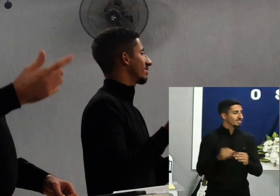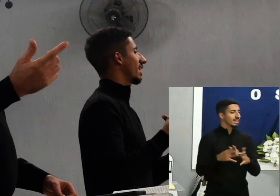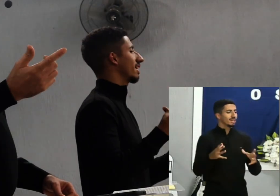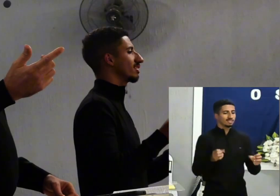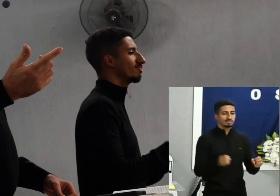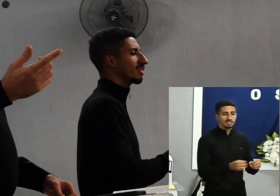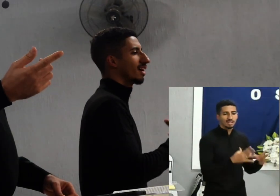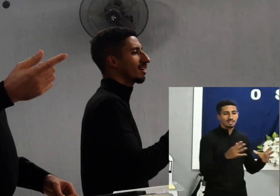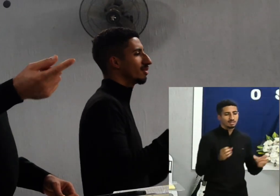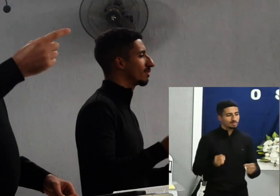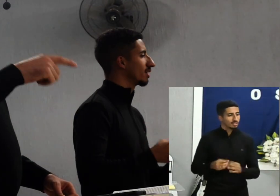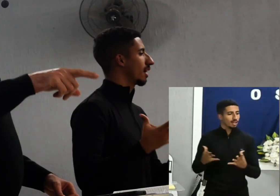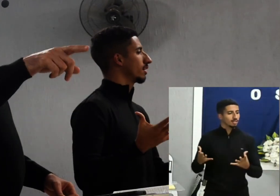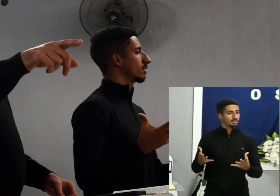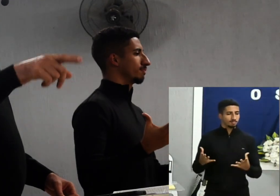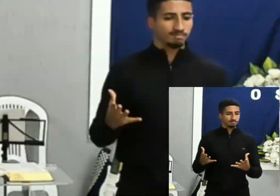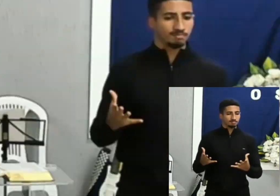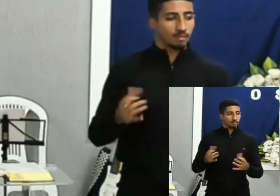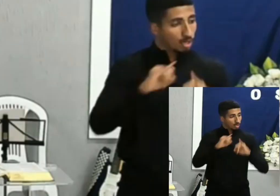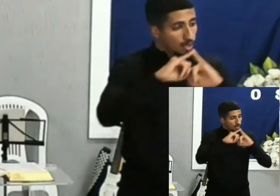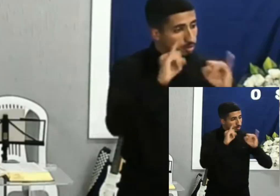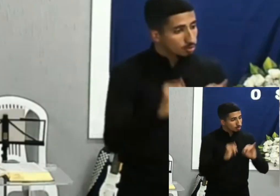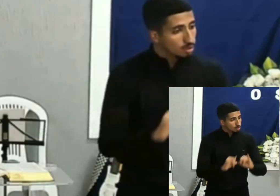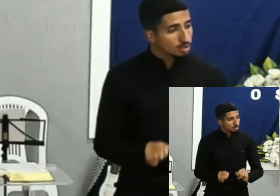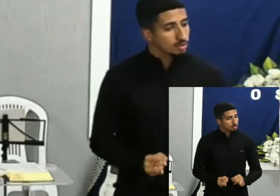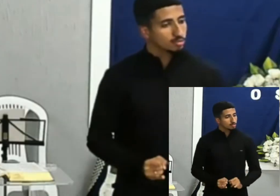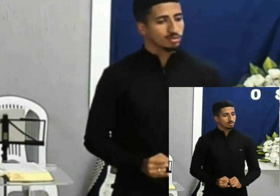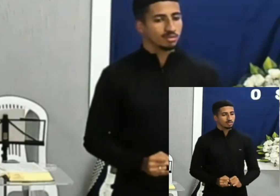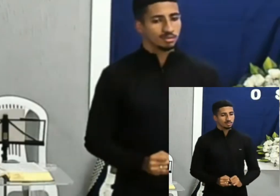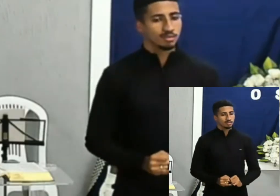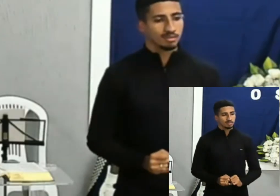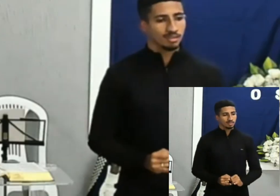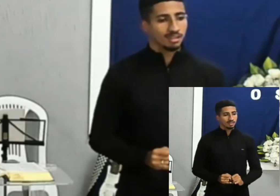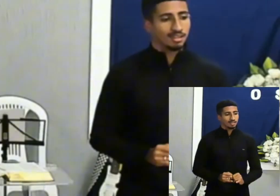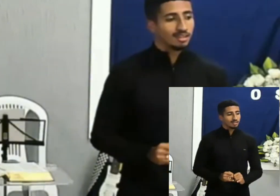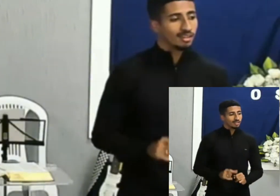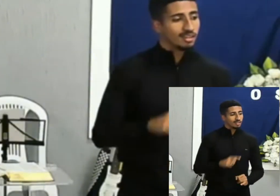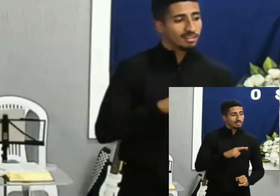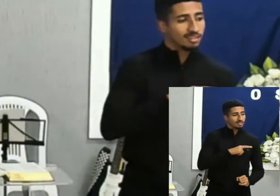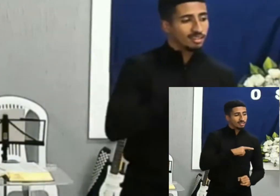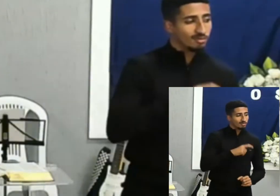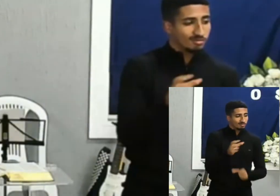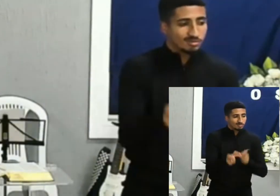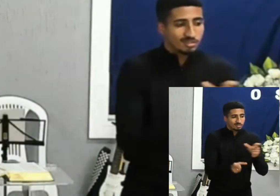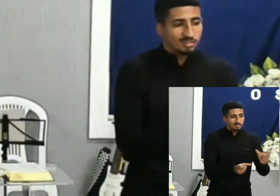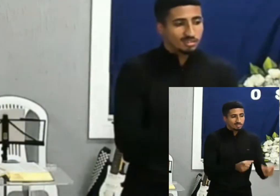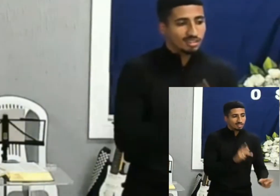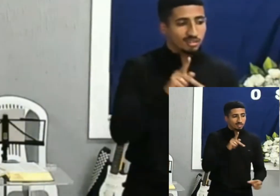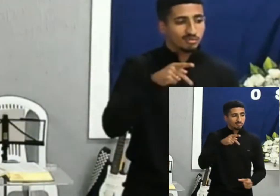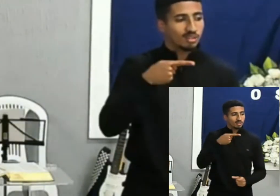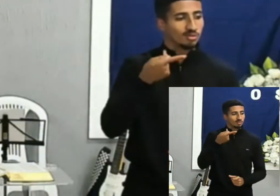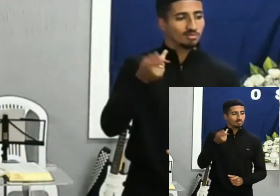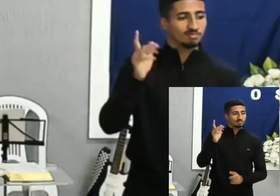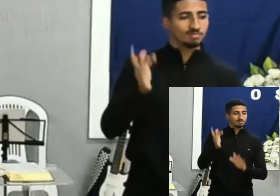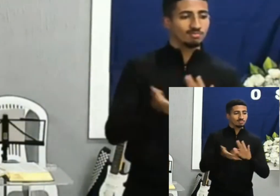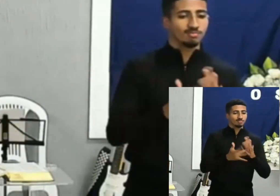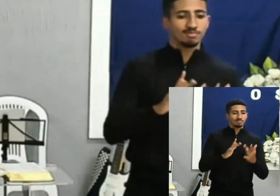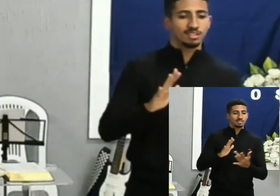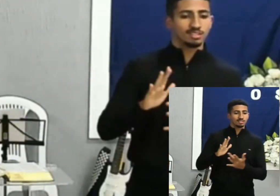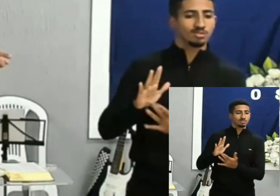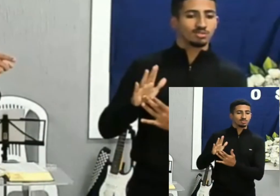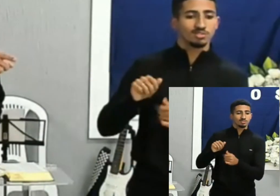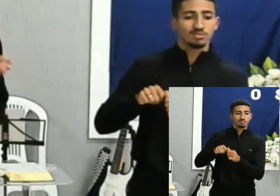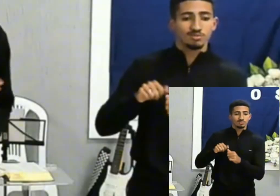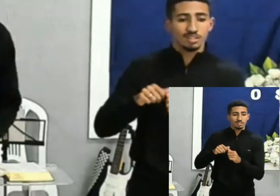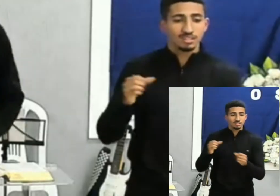Mas espera aí. Alguém já tinha dito para Jesus isso antes. Você lembra quem disse? O tentador disse.